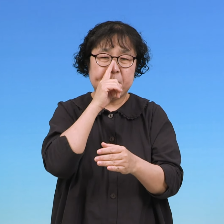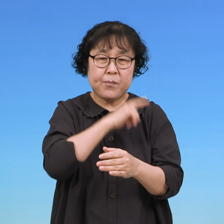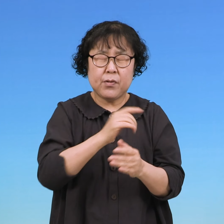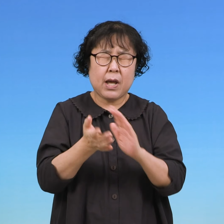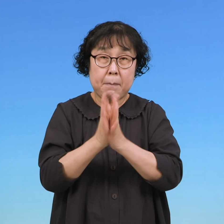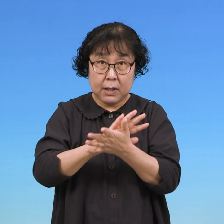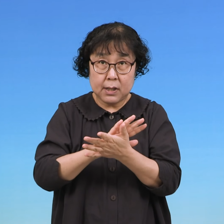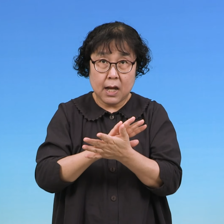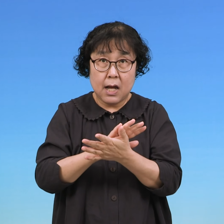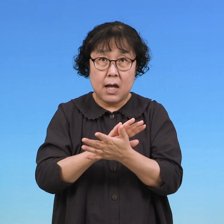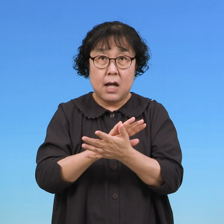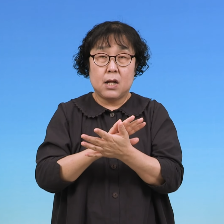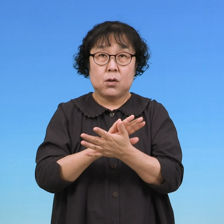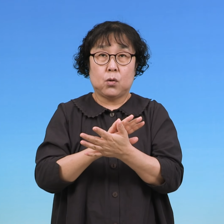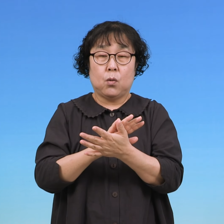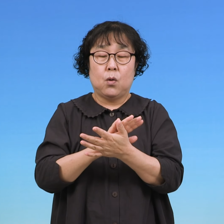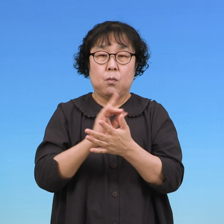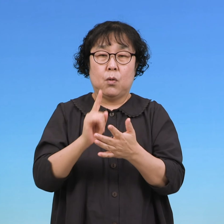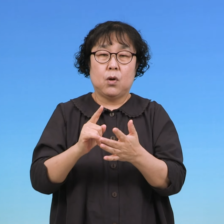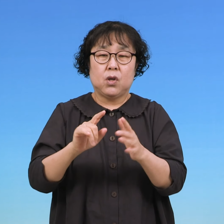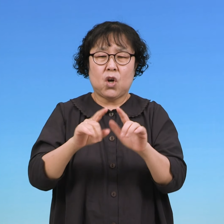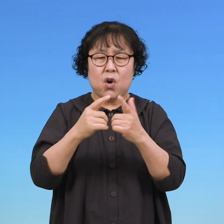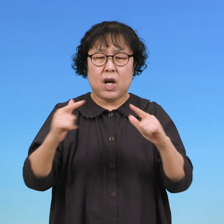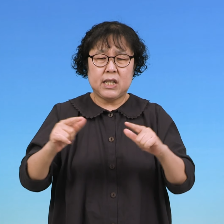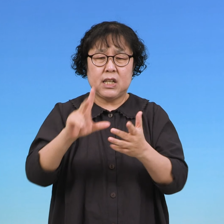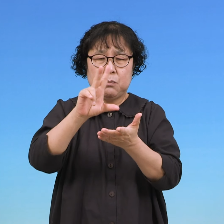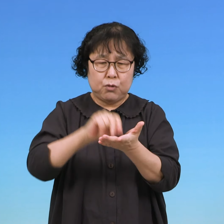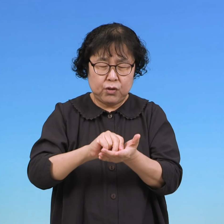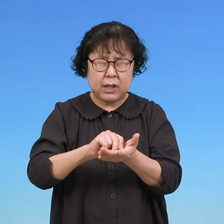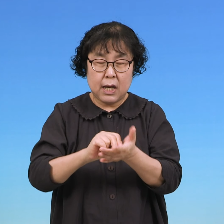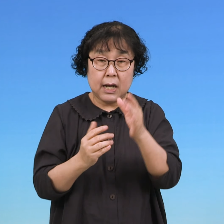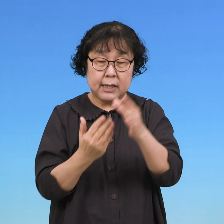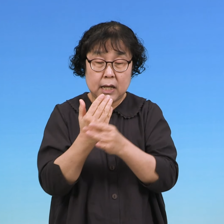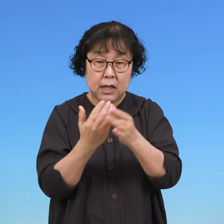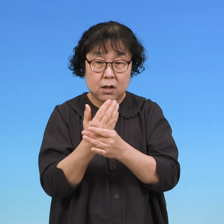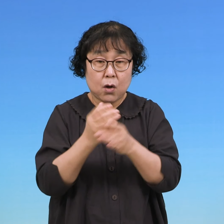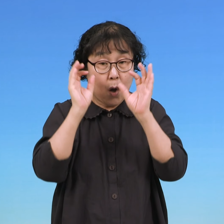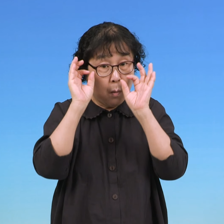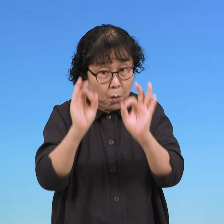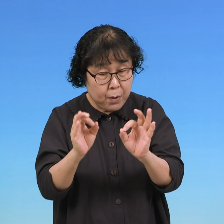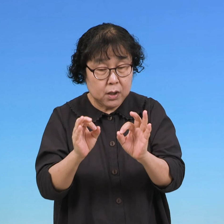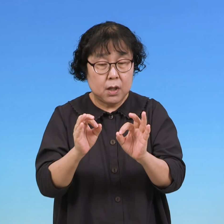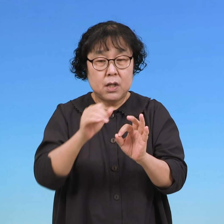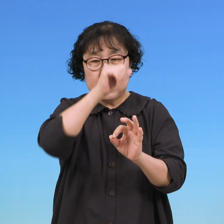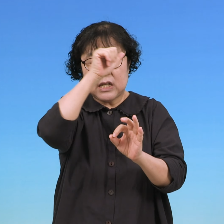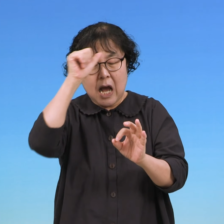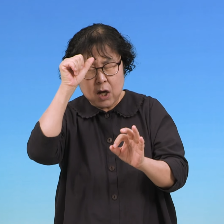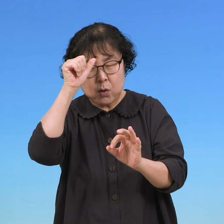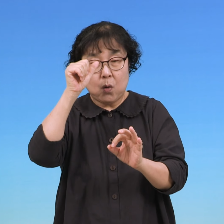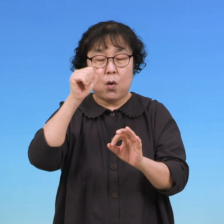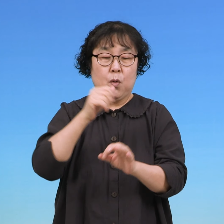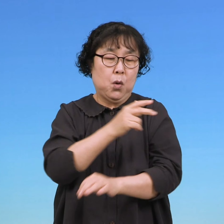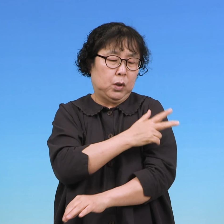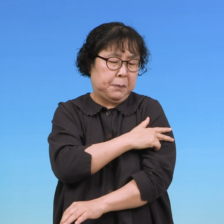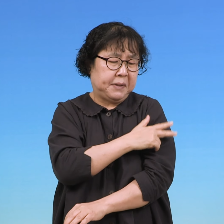장로나 집사라는 직함을 가진 인사들이 자주 거론되고 있다. 이것이 무엇을 말하고 있는가? 한국